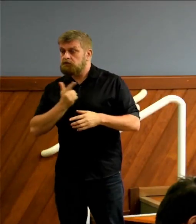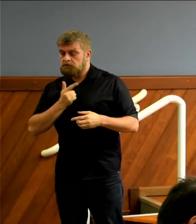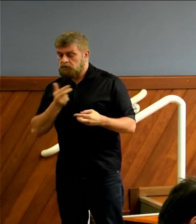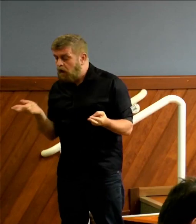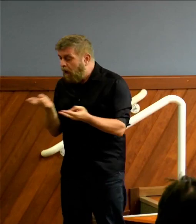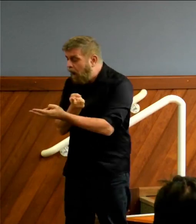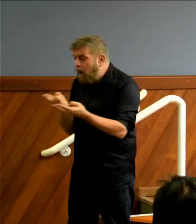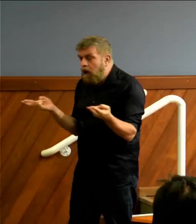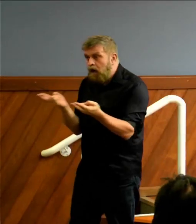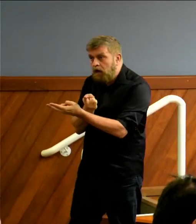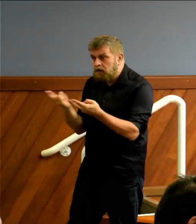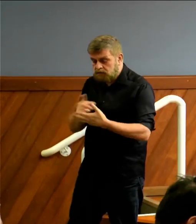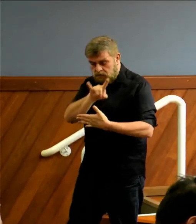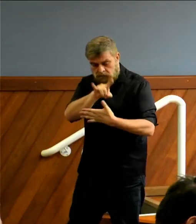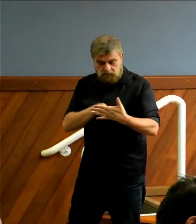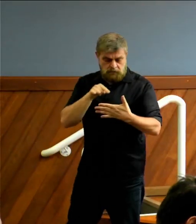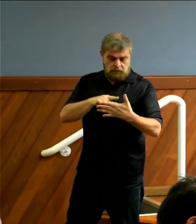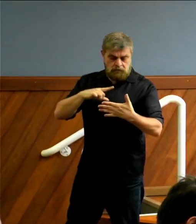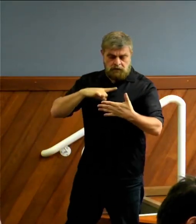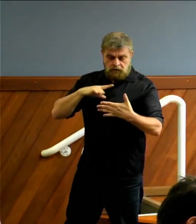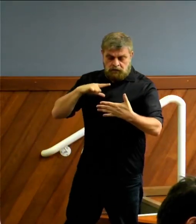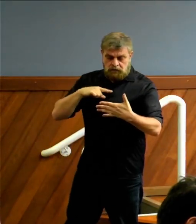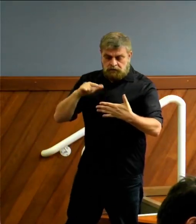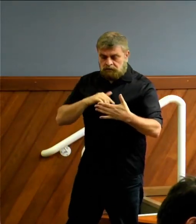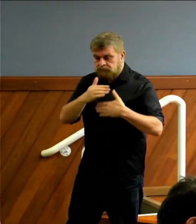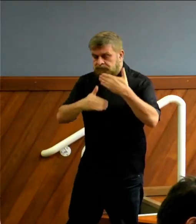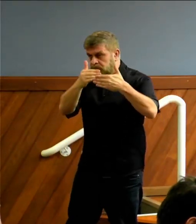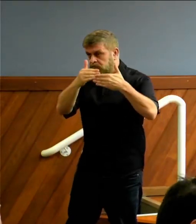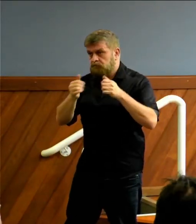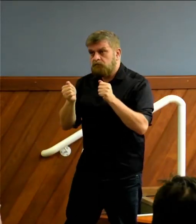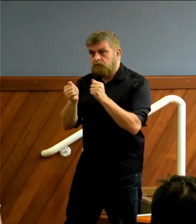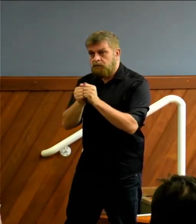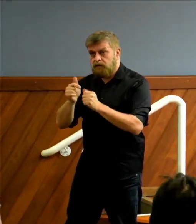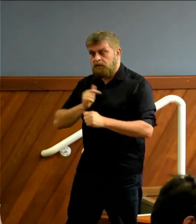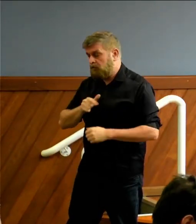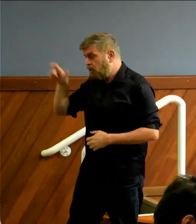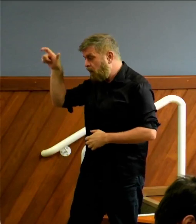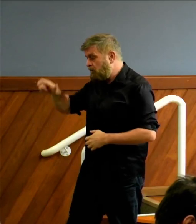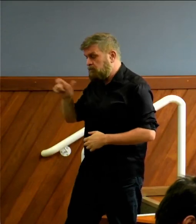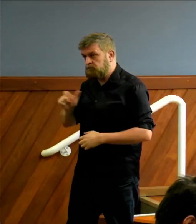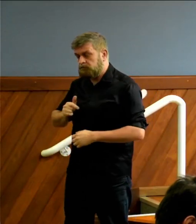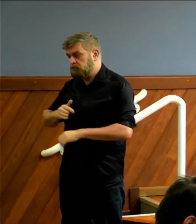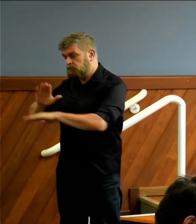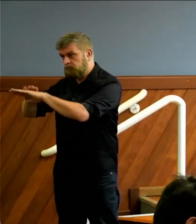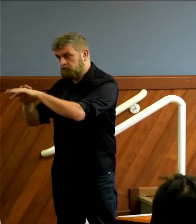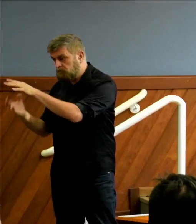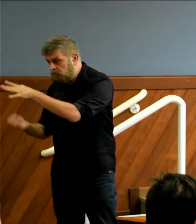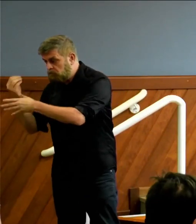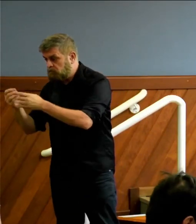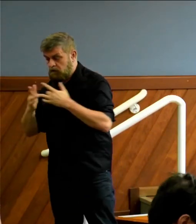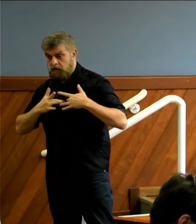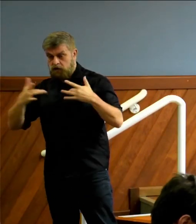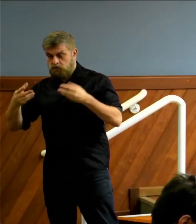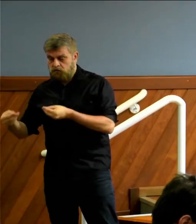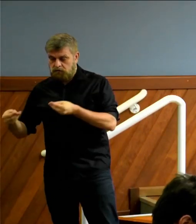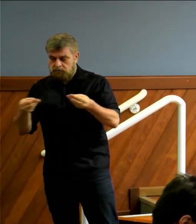relação que esse documento, que relação ele desenvolve com o seu titular, com o seu produtor, com quem doou,